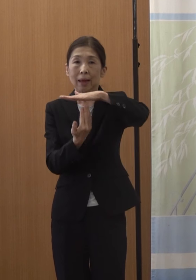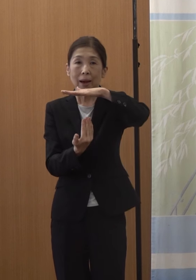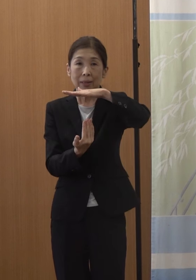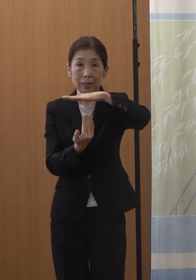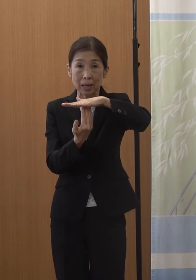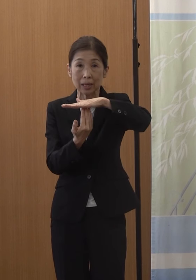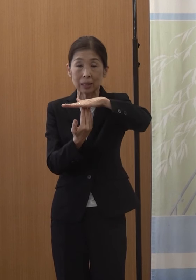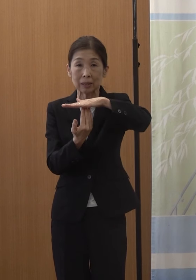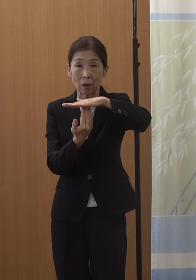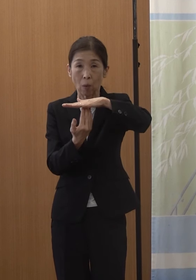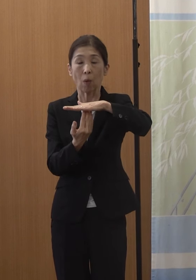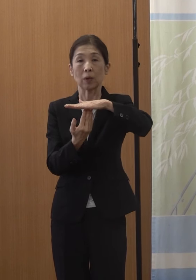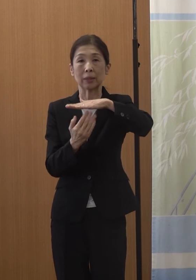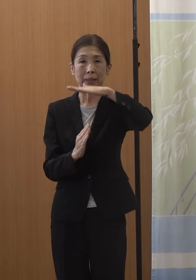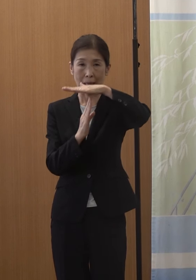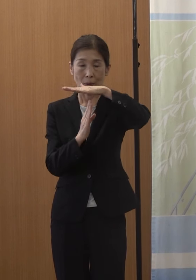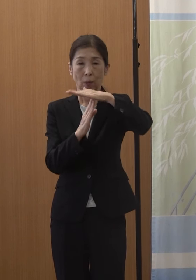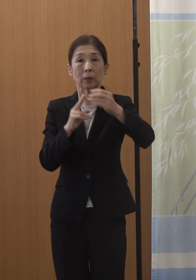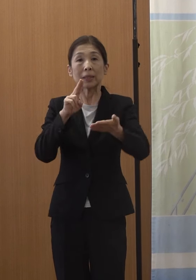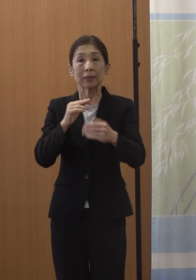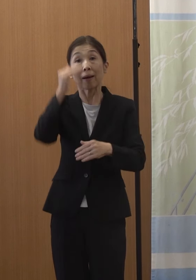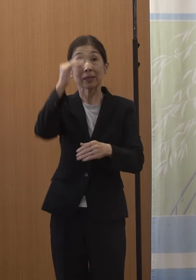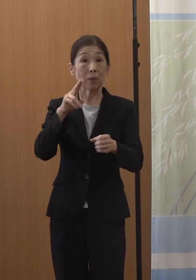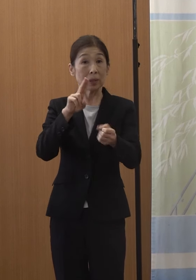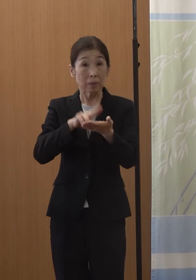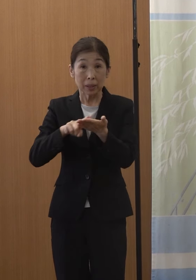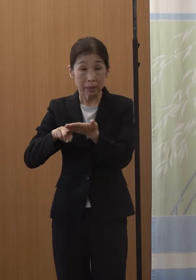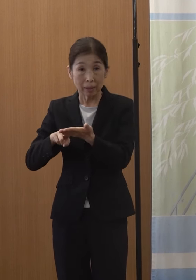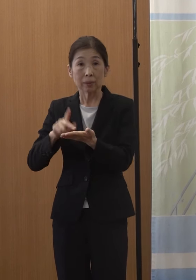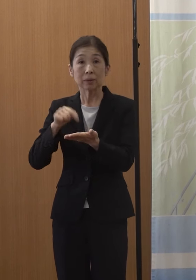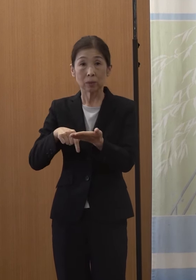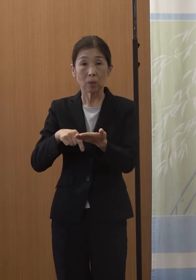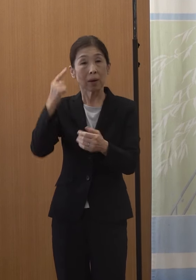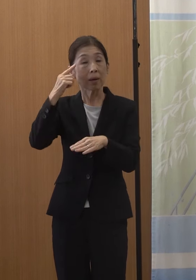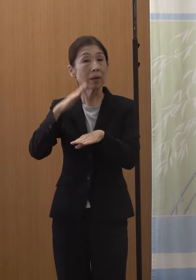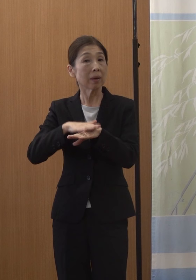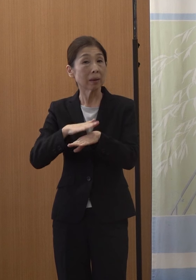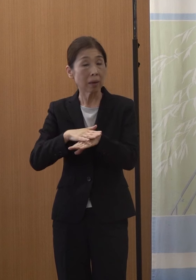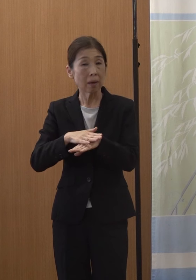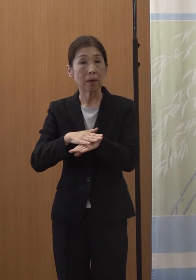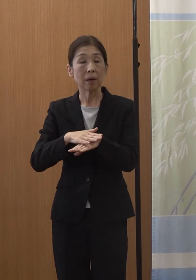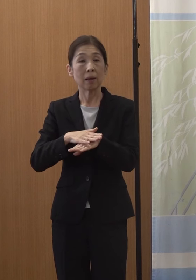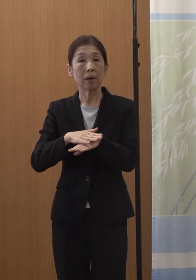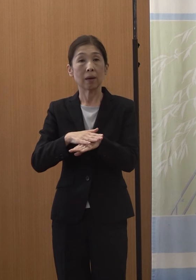行動高さの制限を行って守ってきた景観について、その考え方を